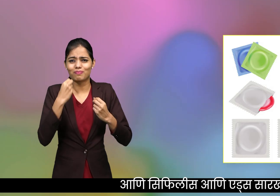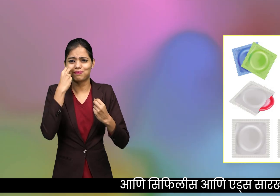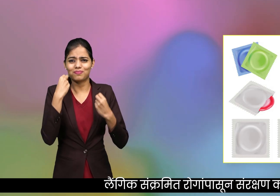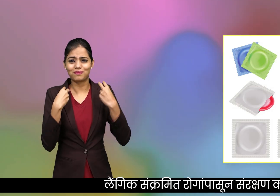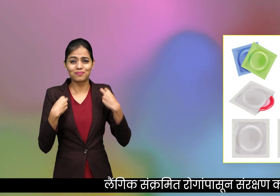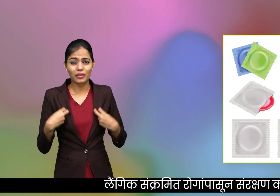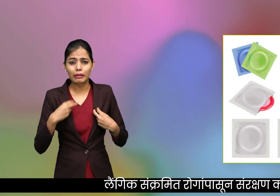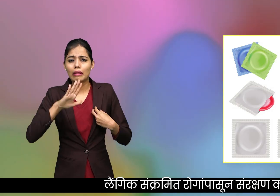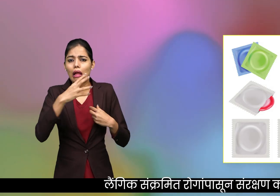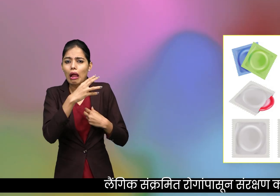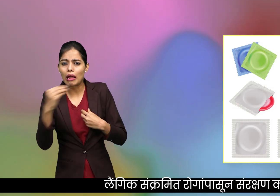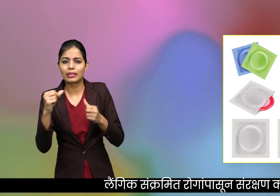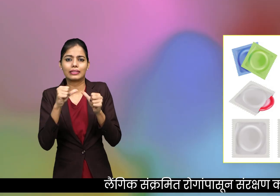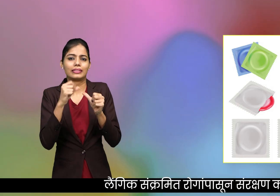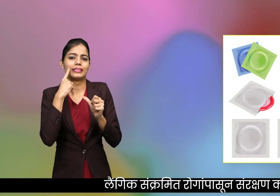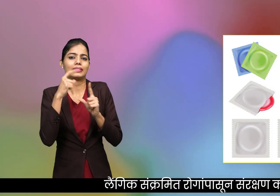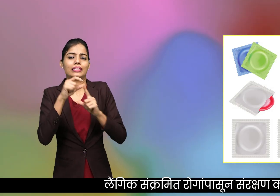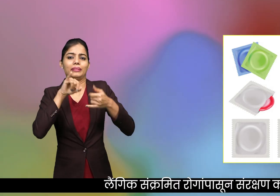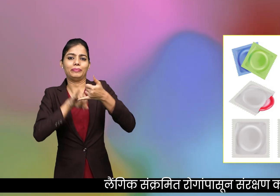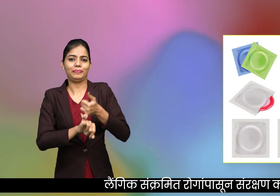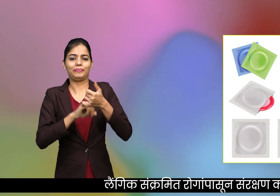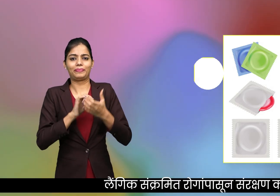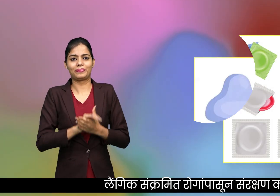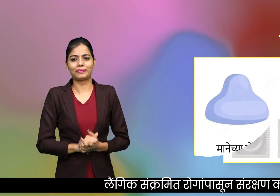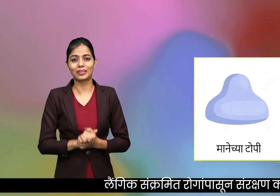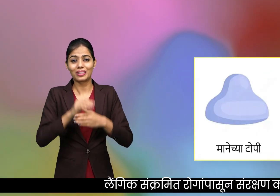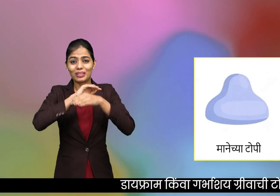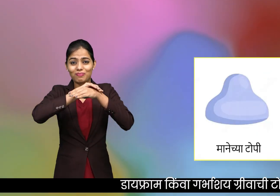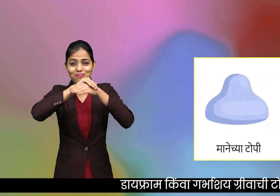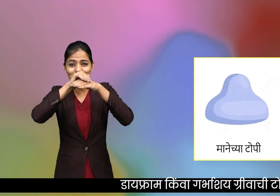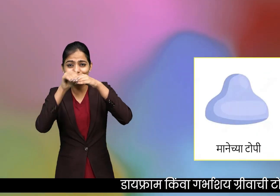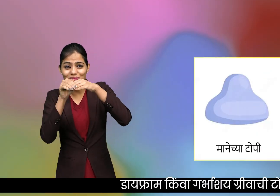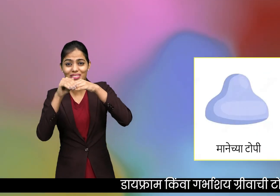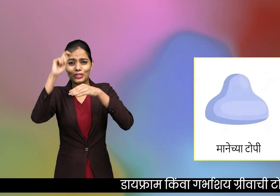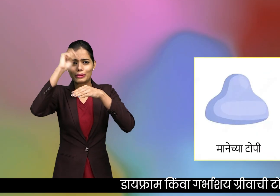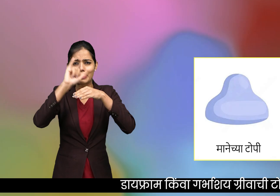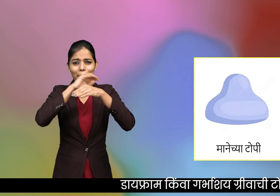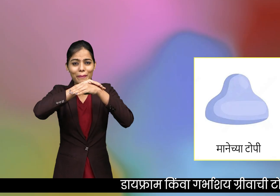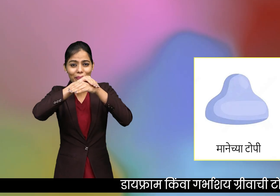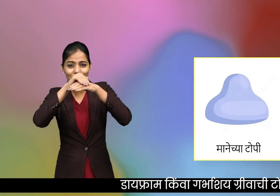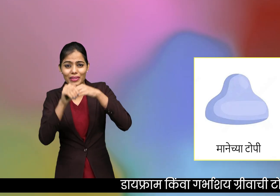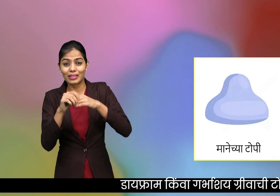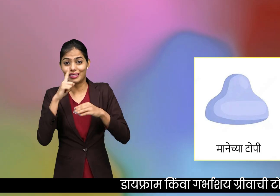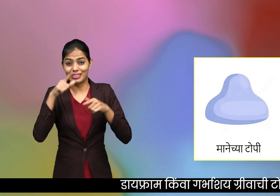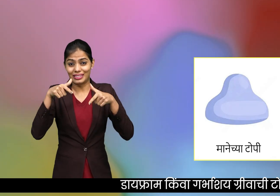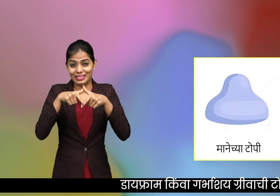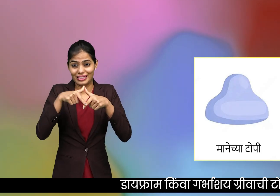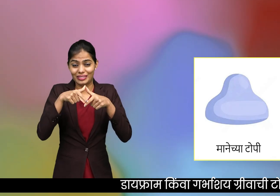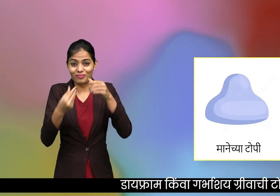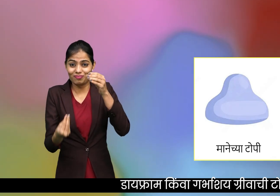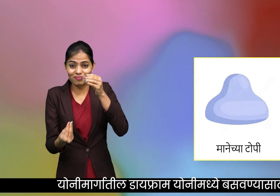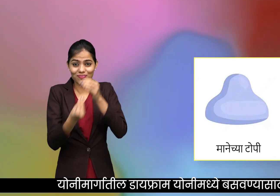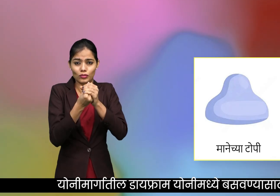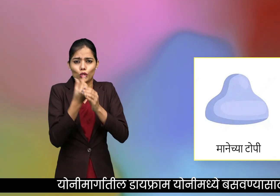एड्स सारख्या लैंगिक संक्रमण रोगांपासून संरक्षण करतात. डायफ्राम किंवा गर्भाशय ग्रीवाची